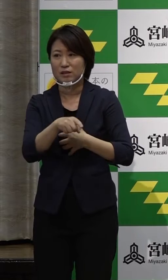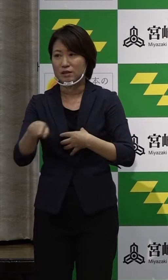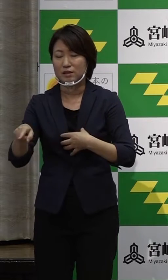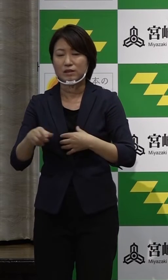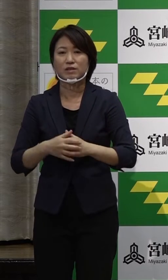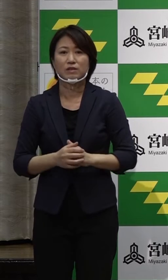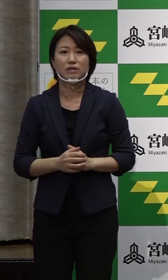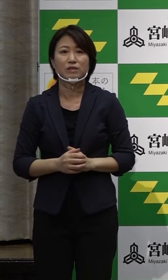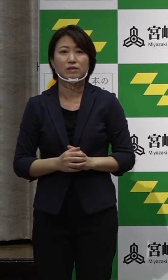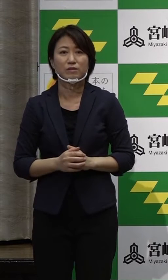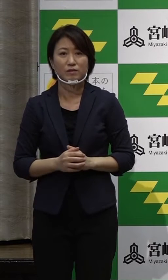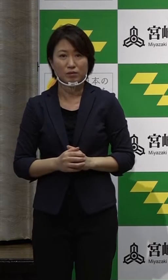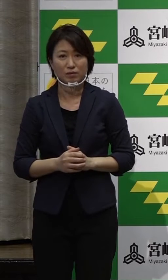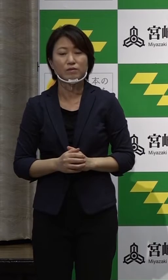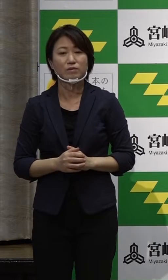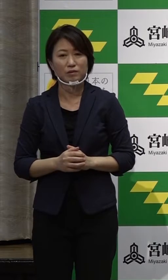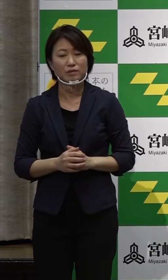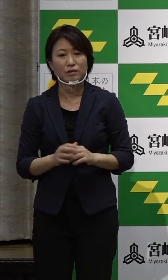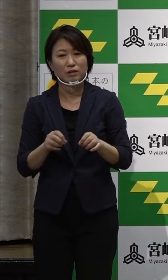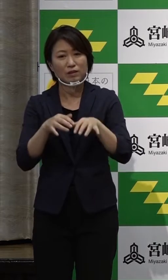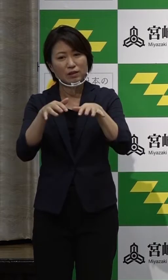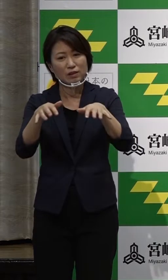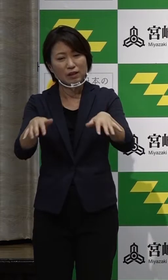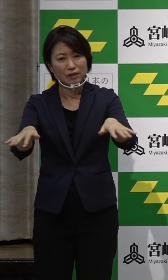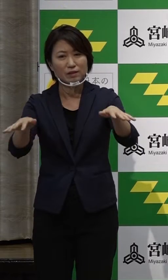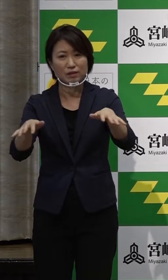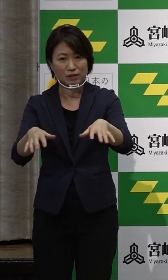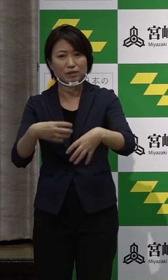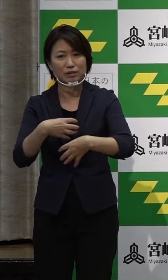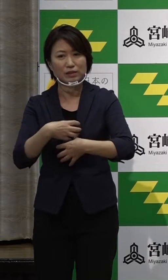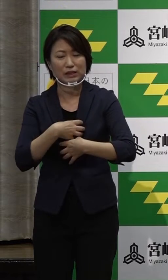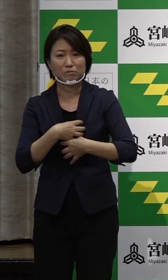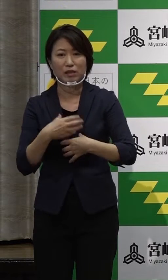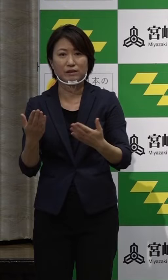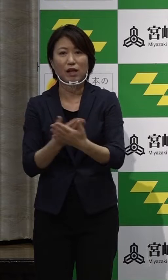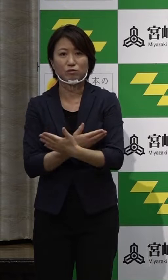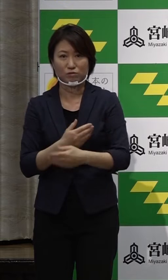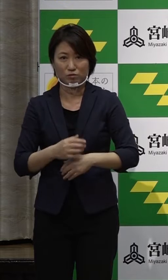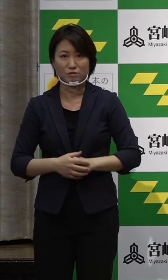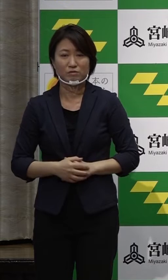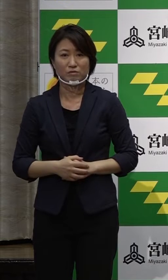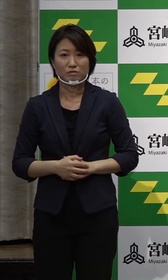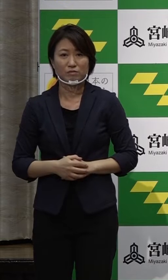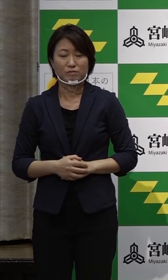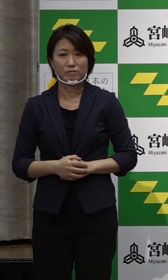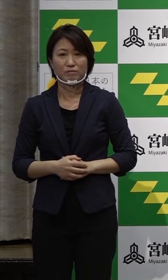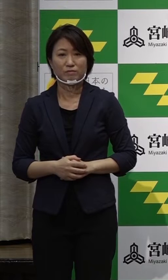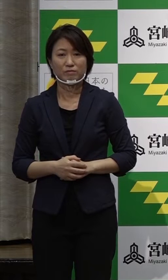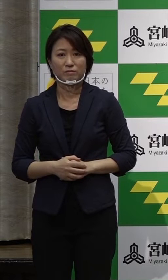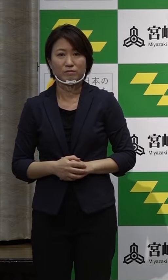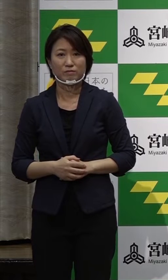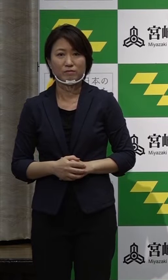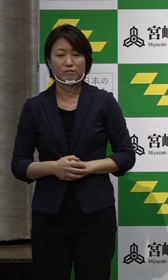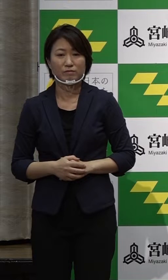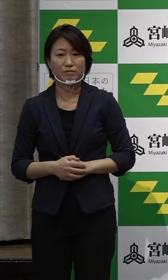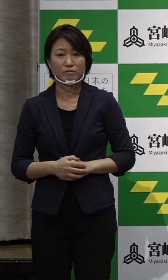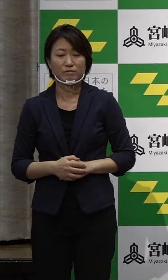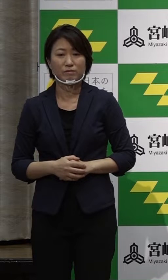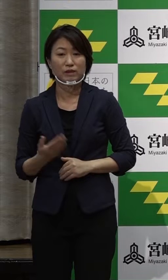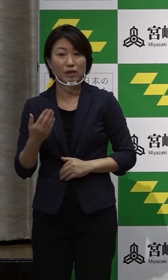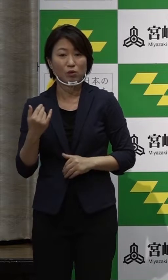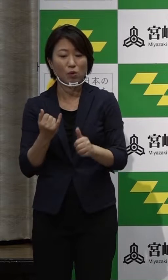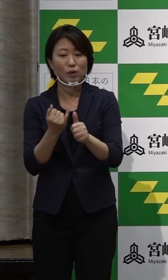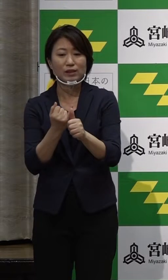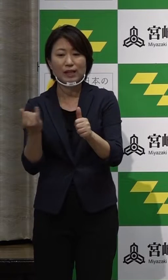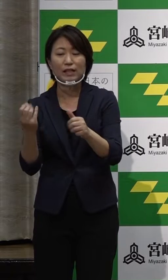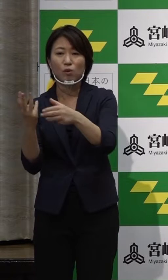く感染の広がりにつながりかねない状況もございます。先ほどサイト公有におい